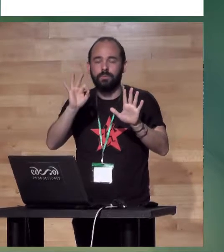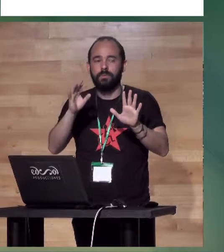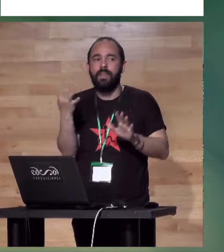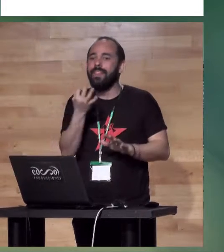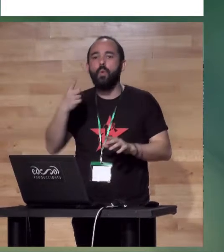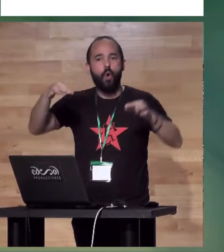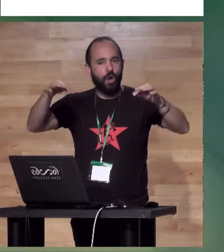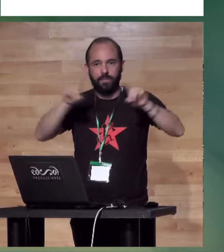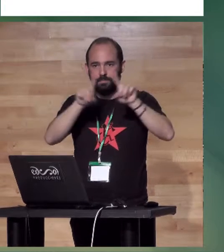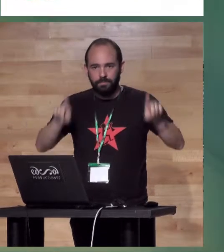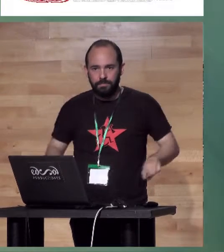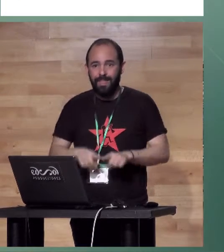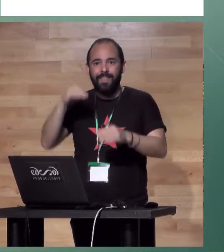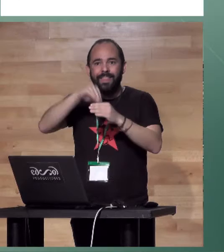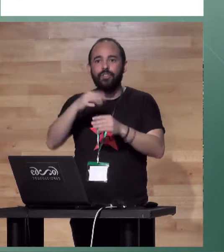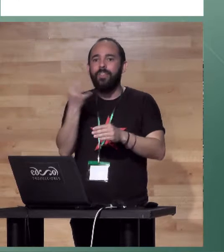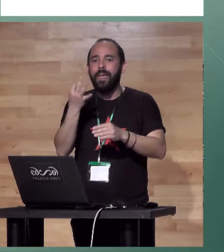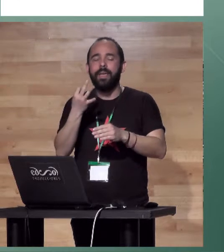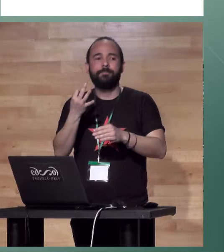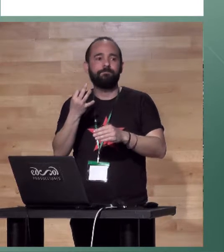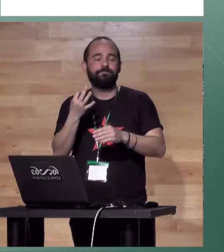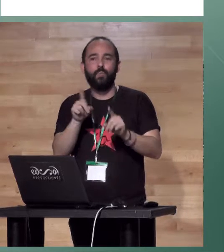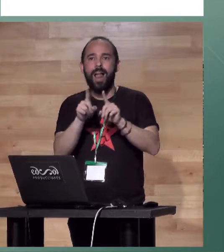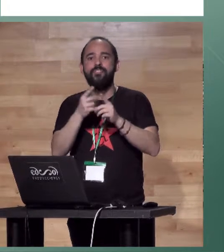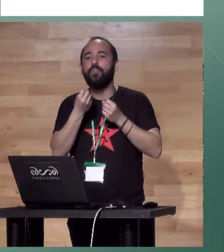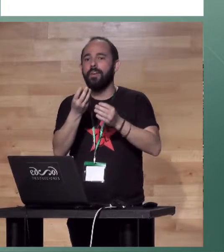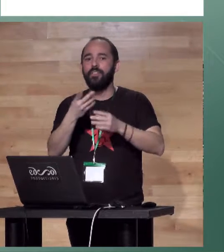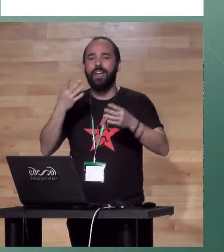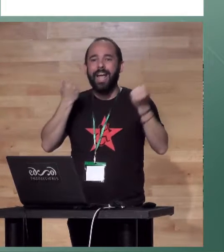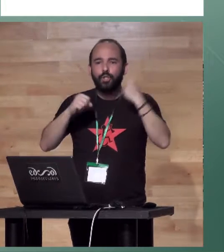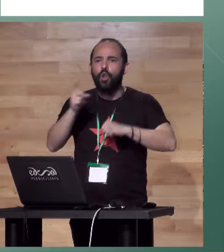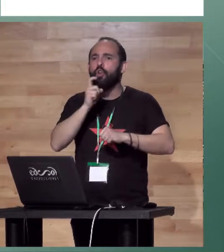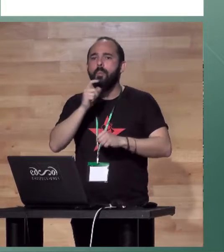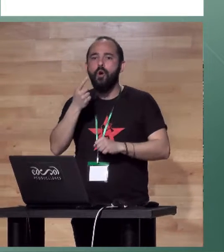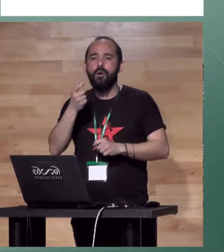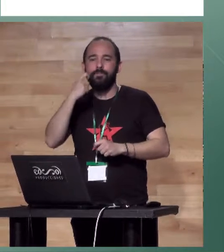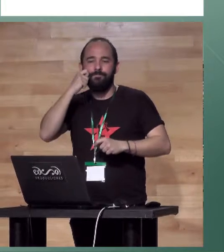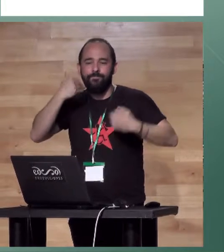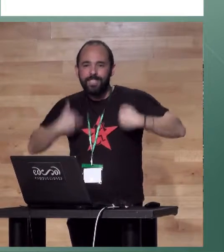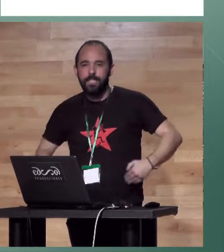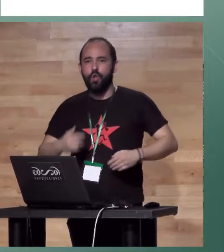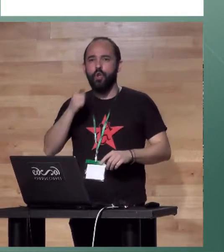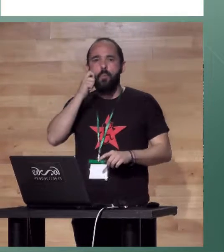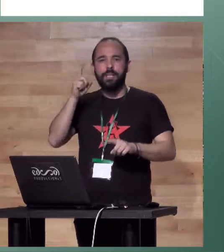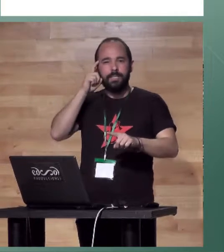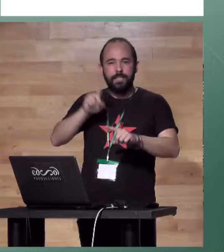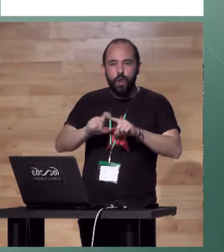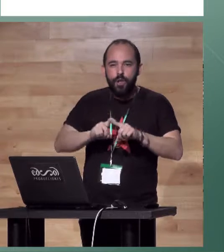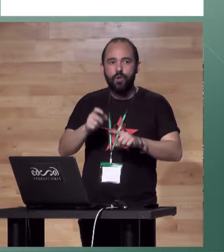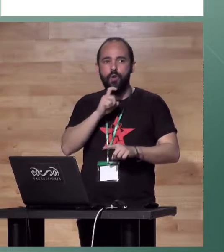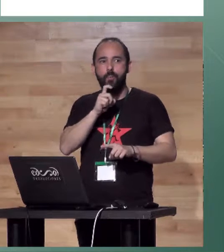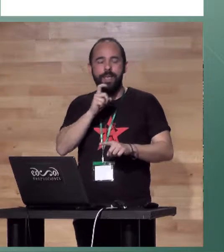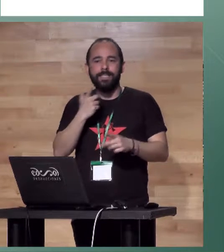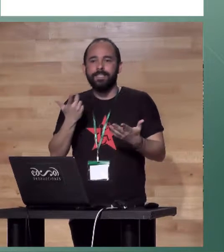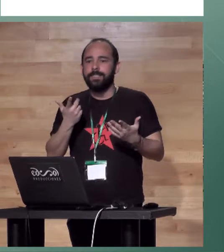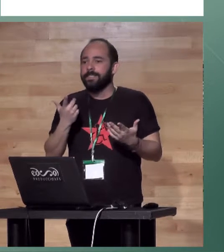Porque se hace, pues, debe ser máximo de una hora, o sea, de una hoja, perdón. Debe ser máximo de una hoja la sinopsis y